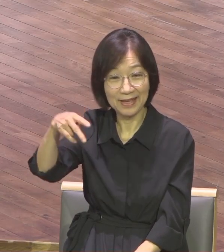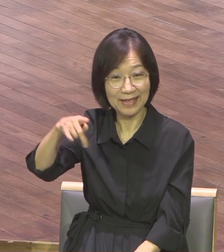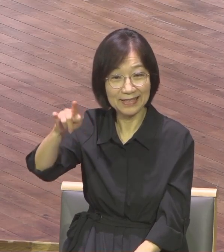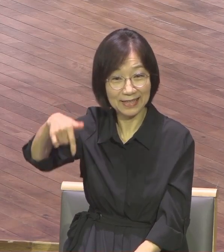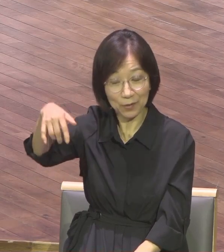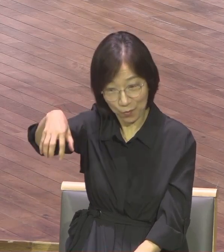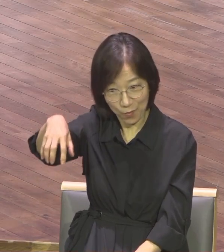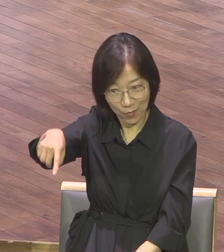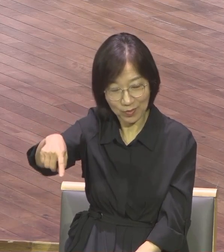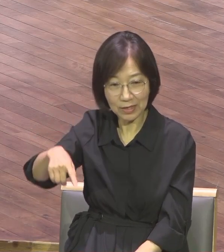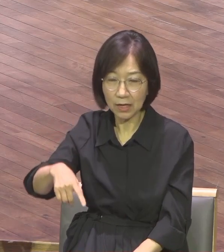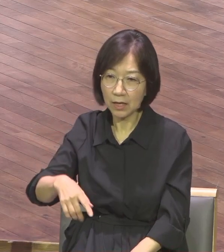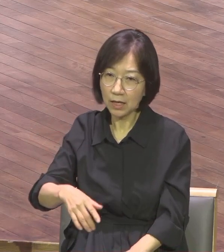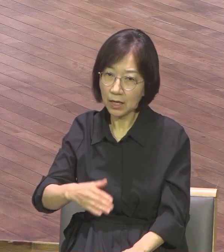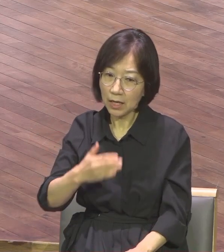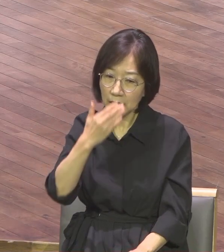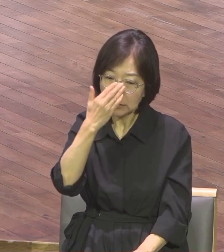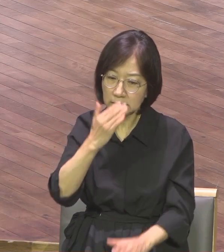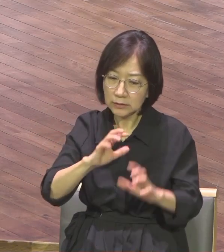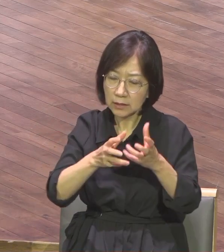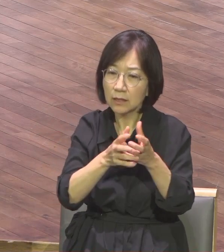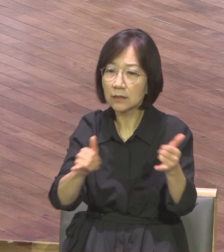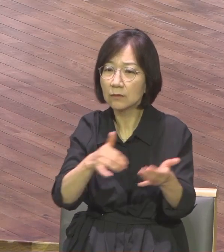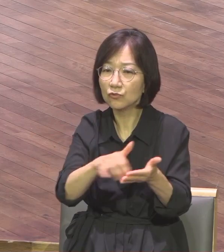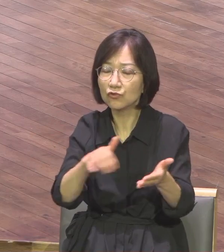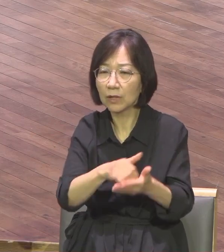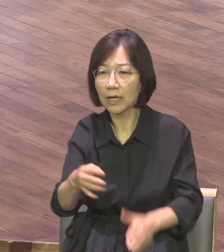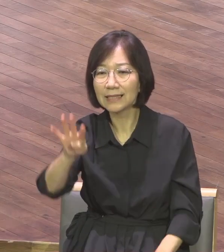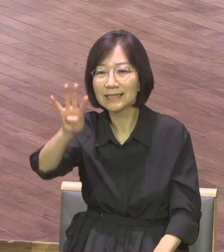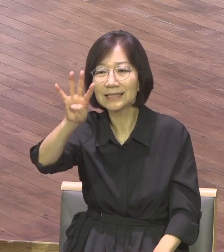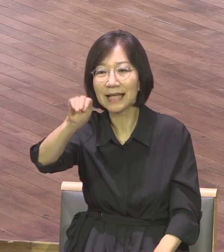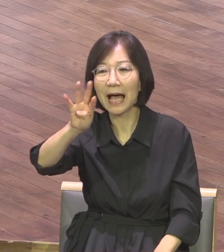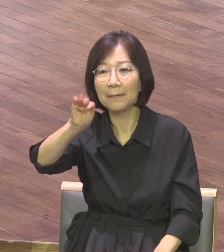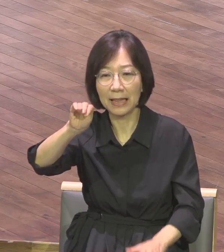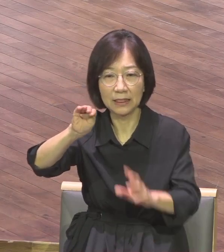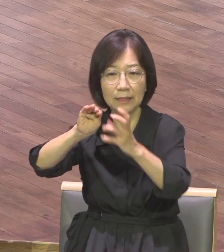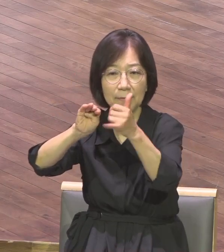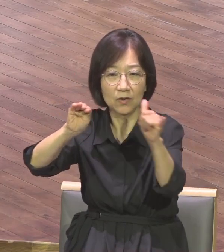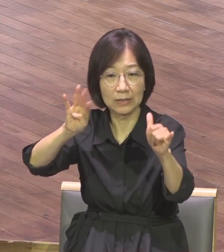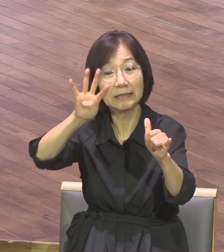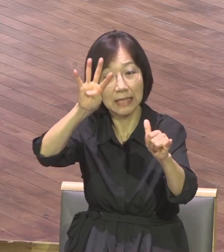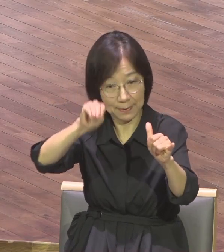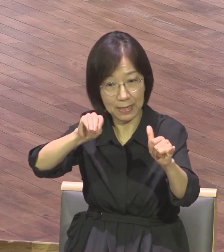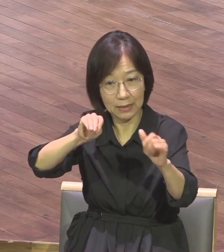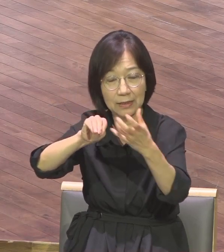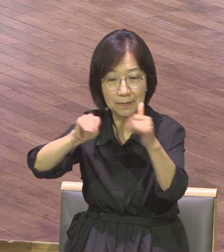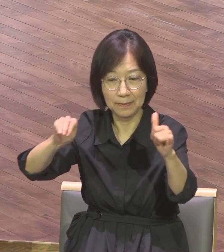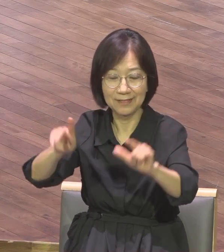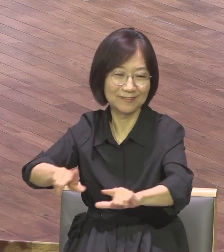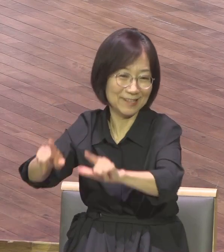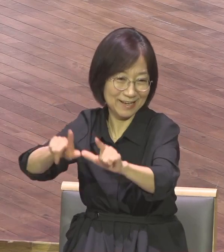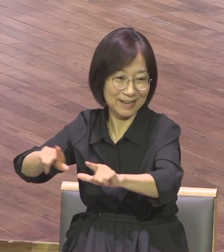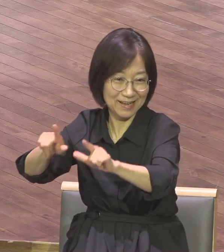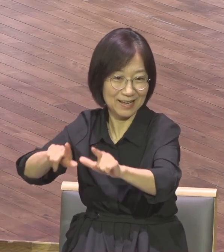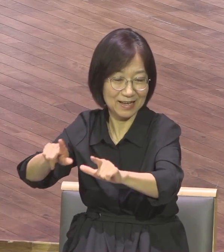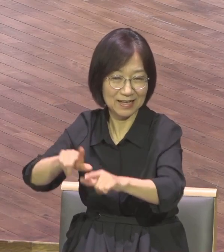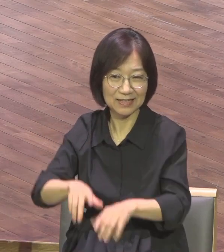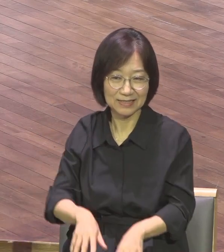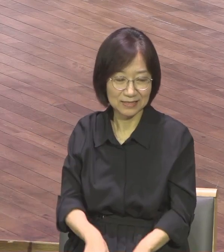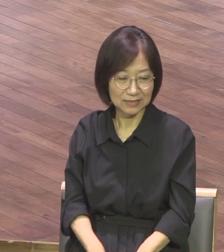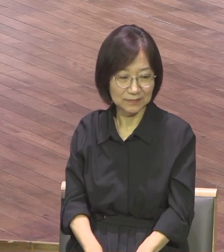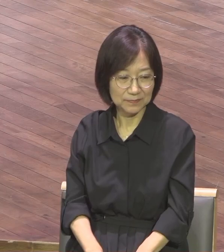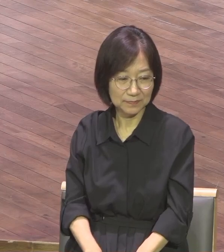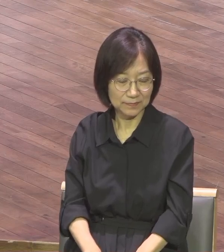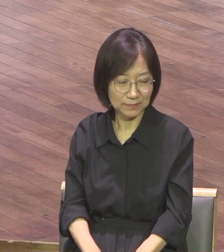약 4만 명의 이 유대인들이 거기서 살고 있었어요. 뭐 그 당시 유대인들이 없는 나라가 없었으니까